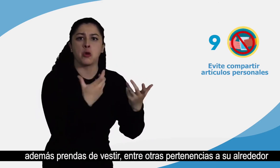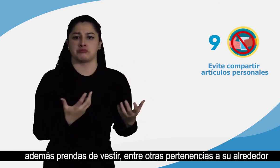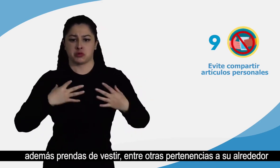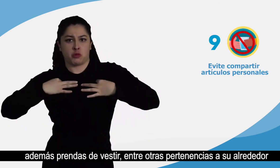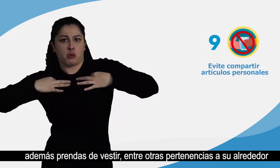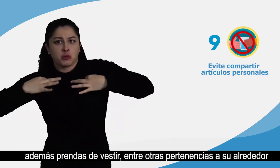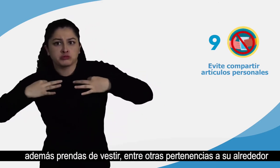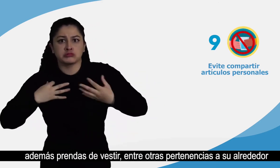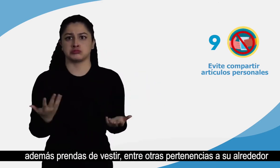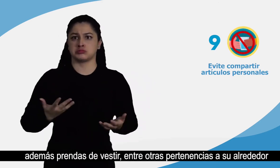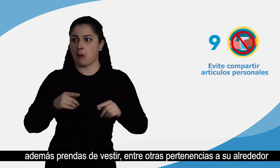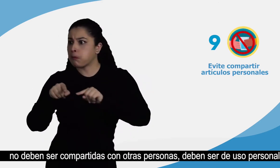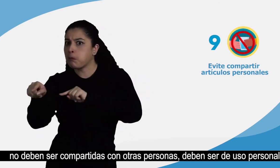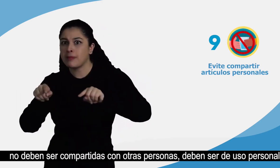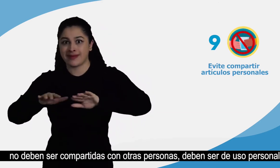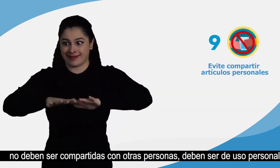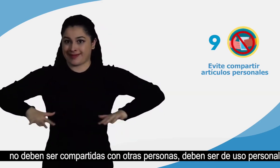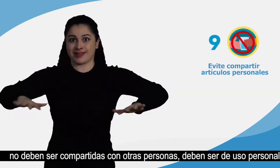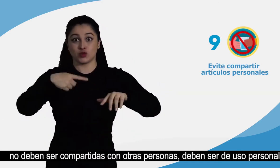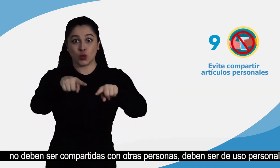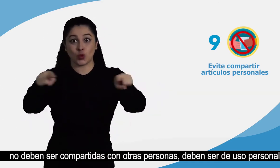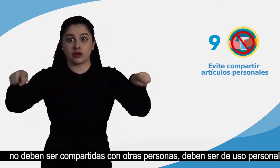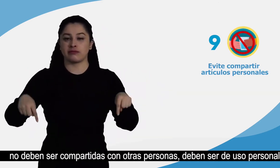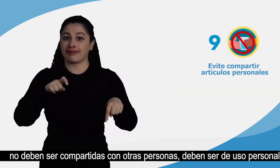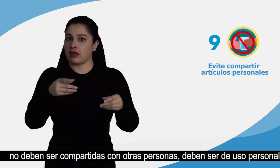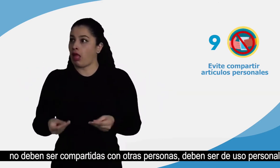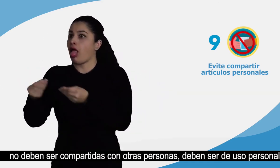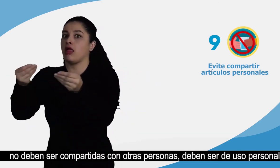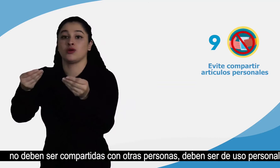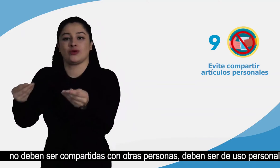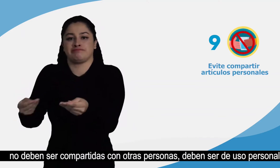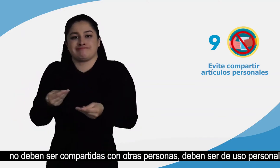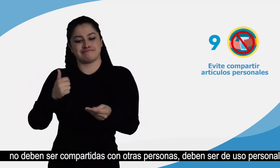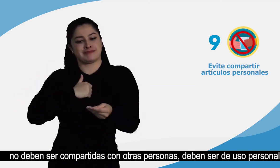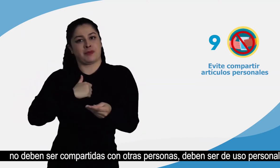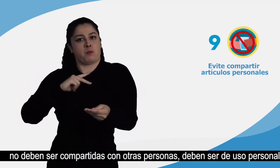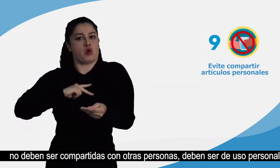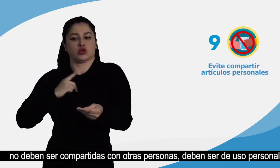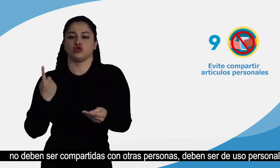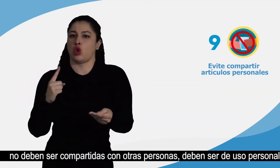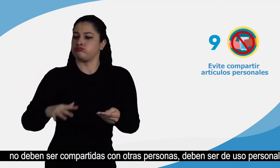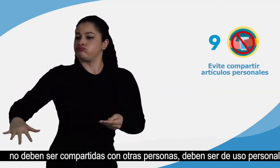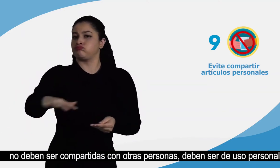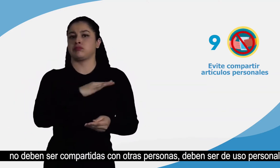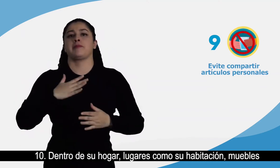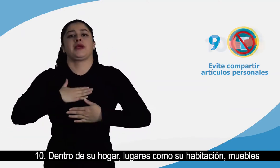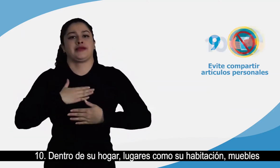pertenencias a su alrededor No deben ser compartidas con otras personas, deben ser de uso personal 10.